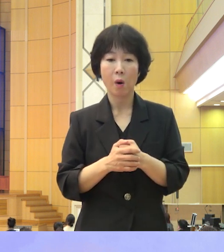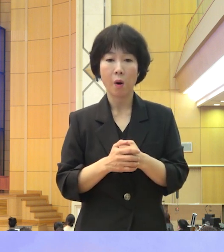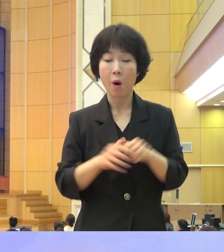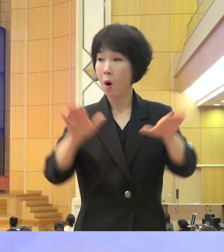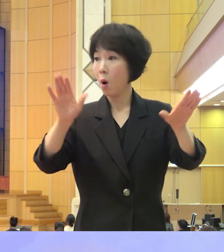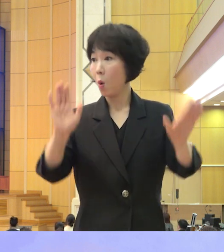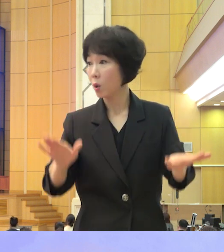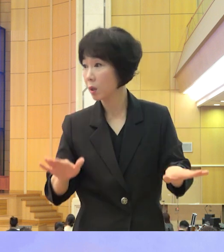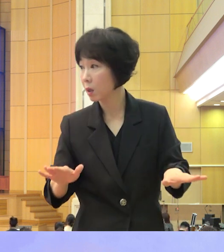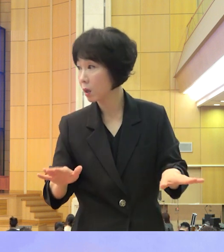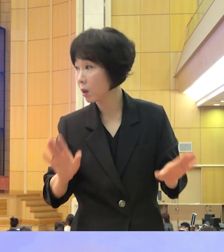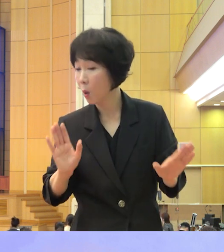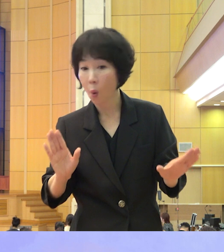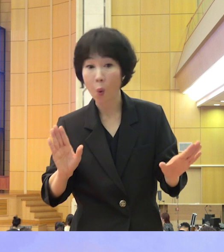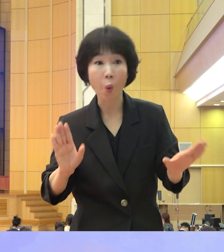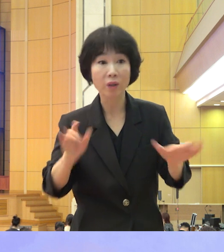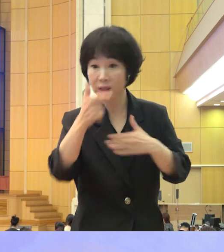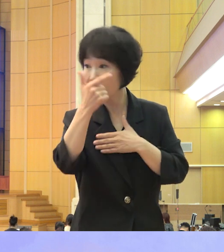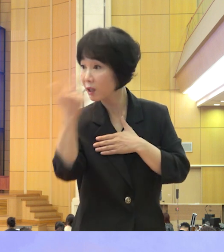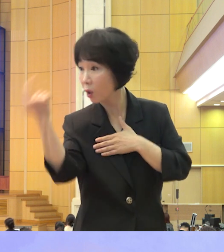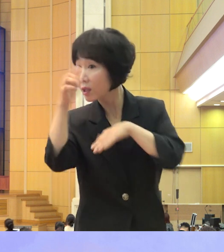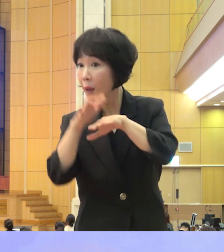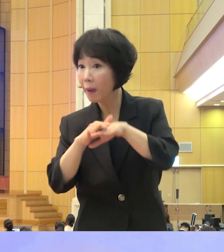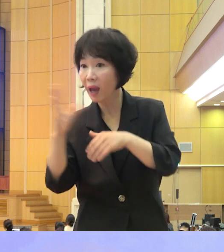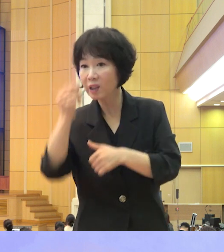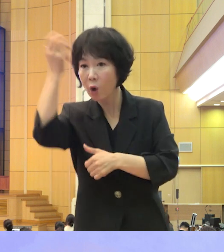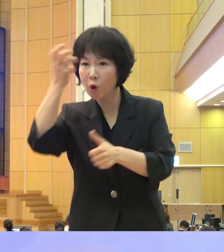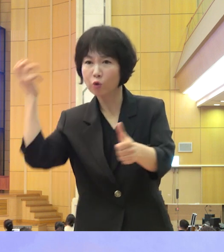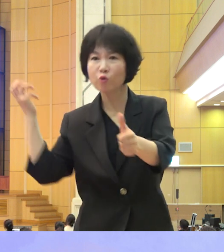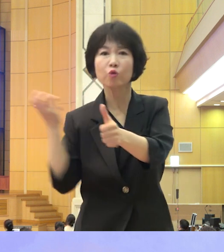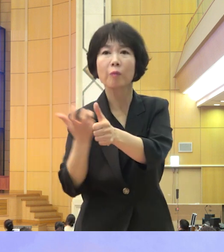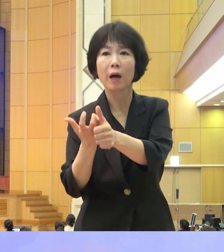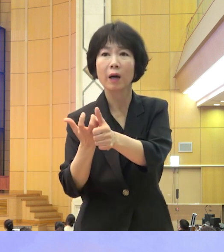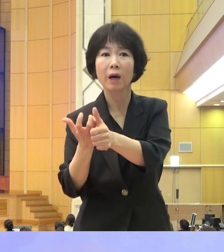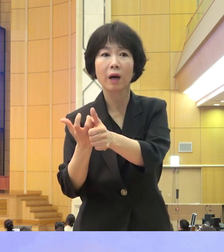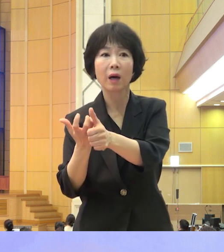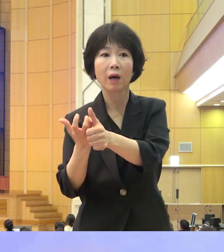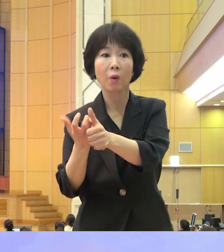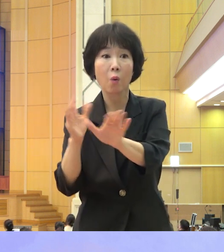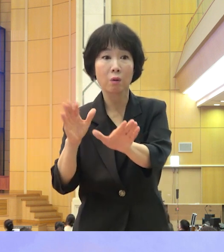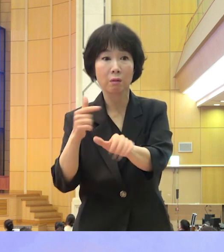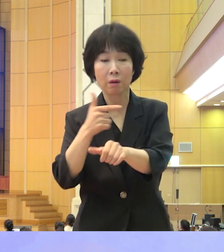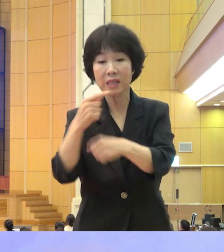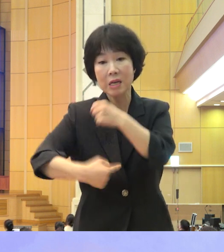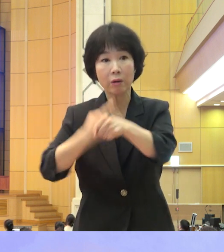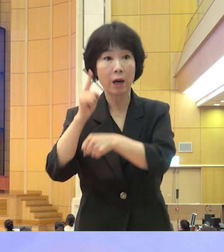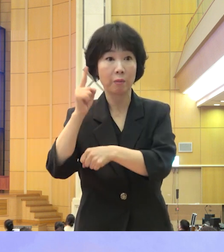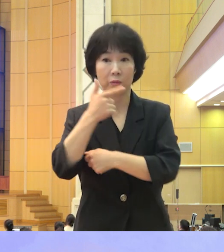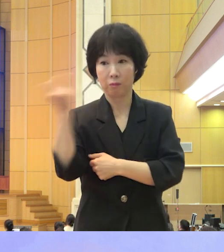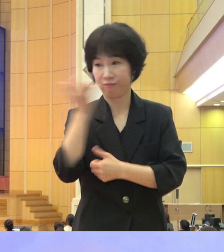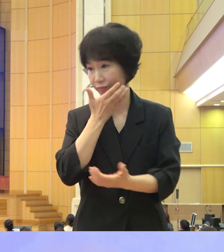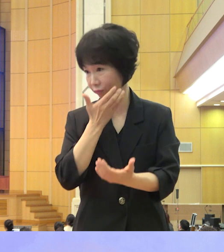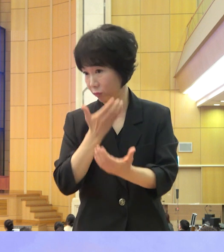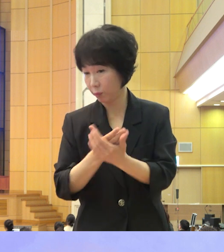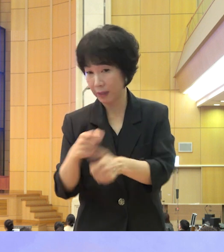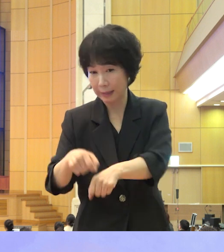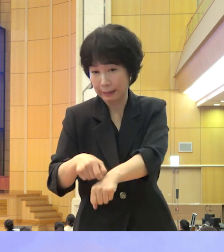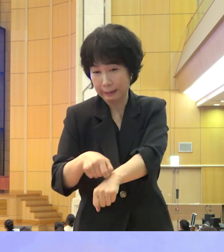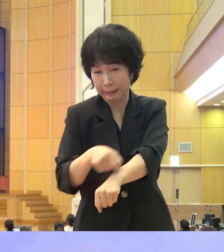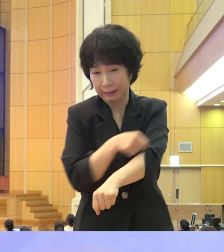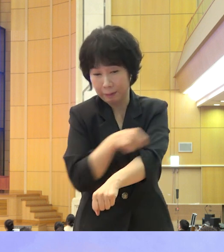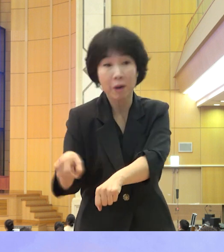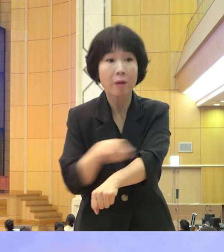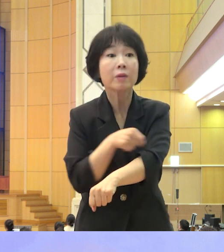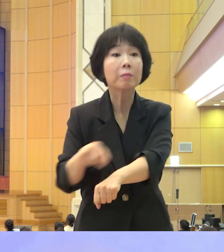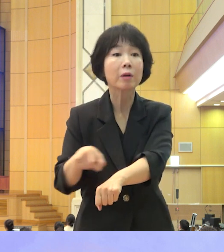오늘 저녁 예배는 성령 강림 주일이기 때문에 특별 새벽